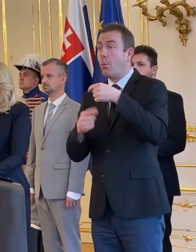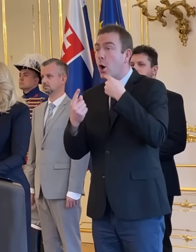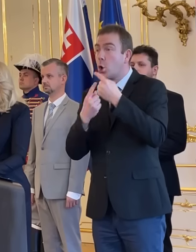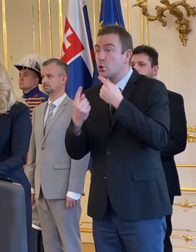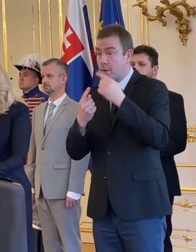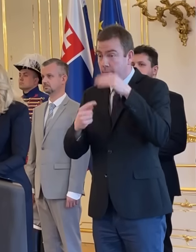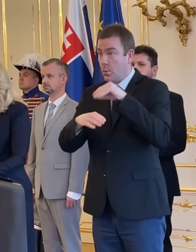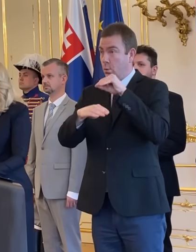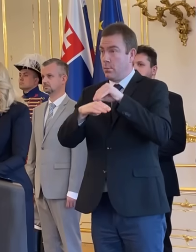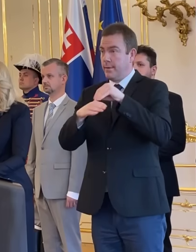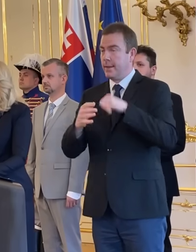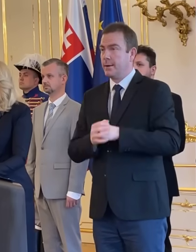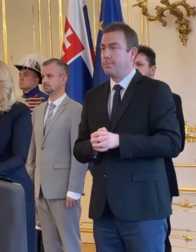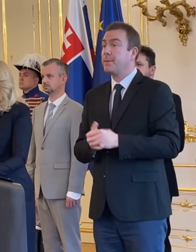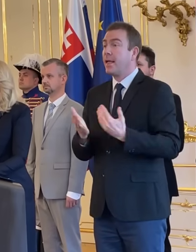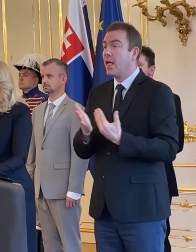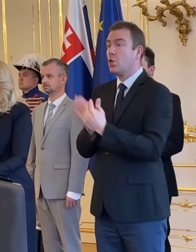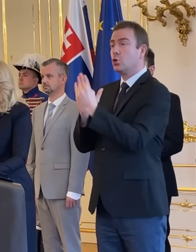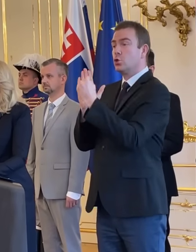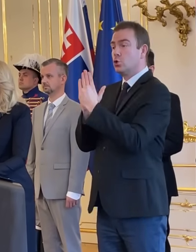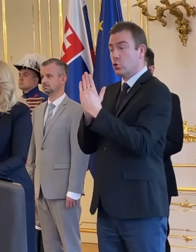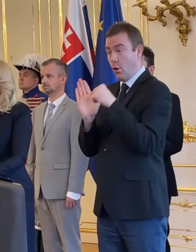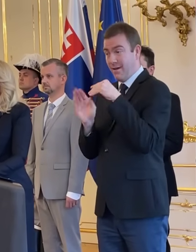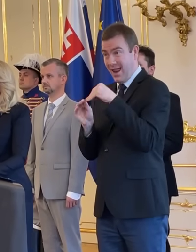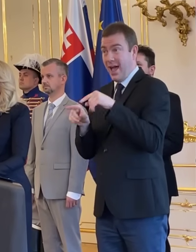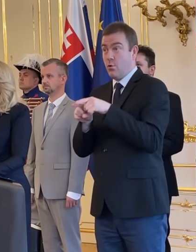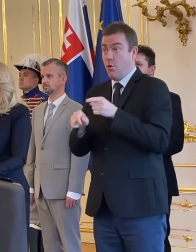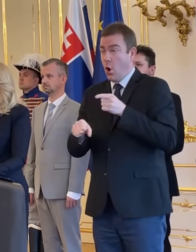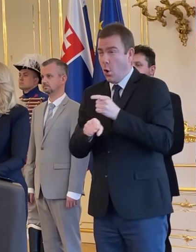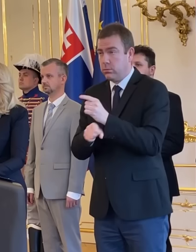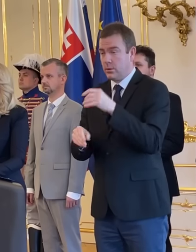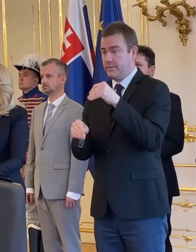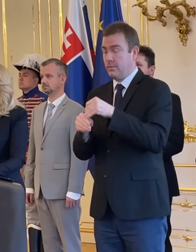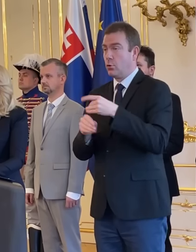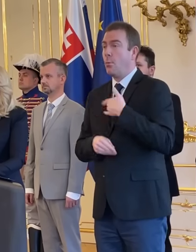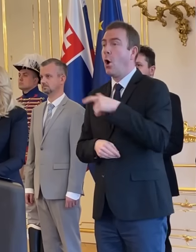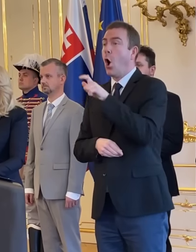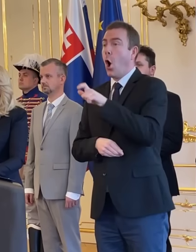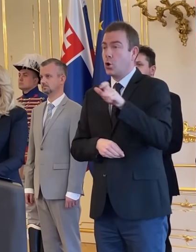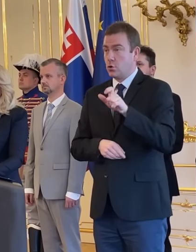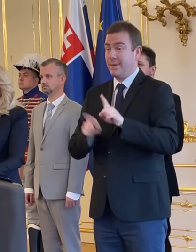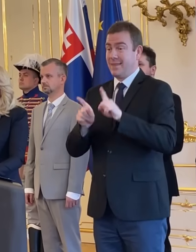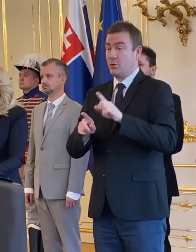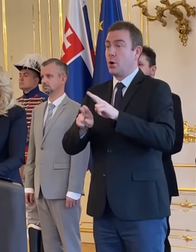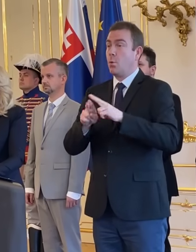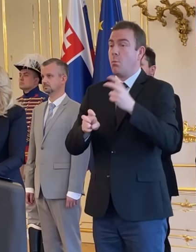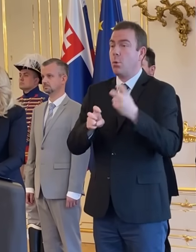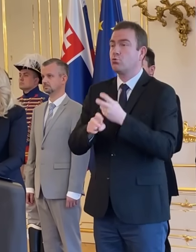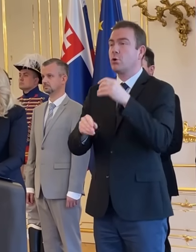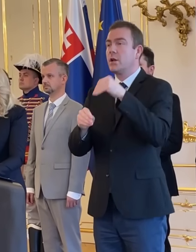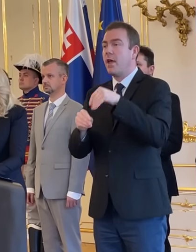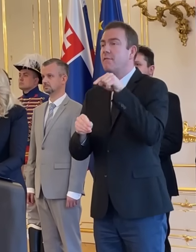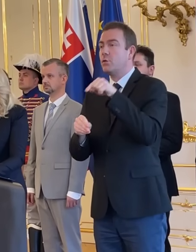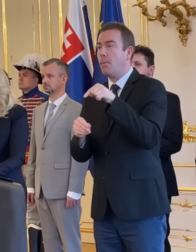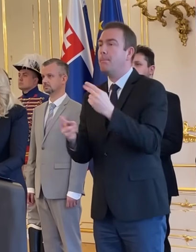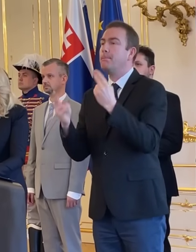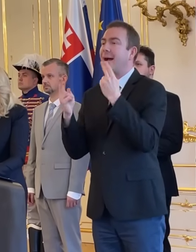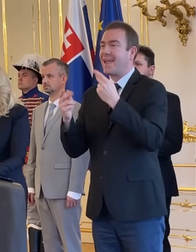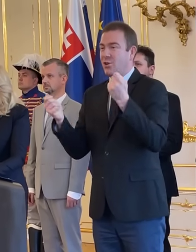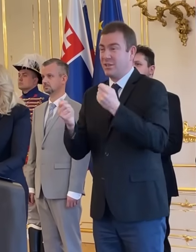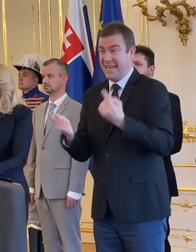Novela bude mať priame a negatívne dopady aj na osoby, ktoré môžu byť poškodené majetkovou trestnou